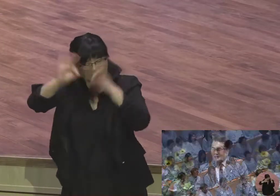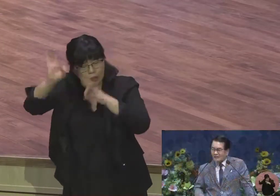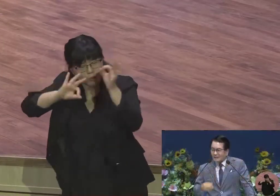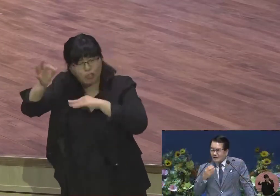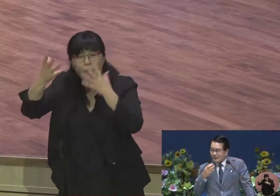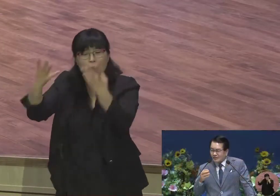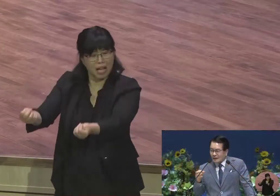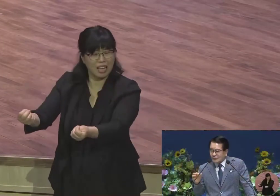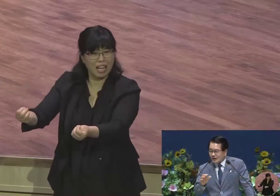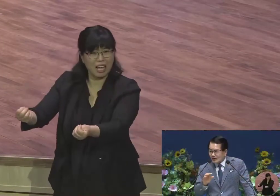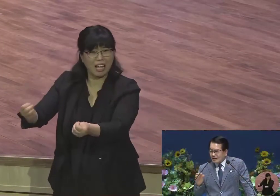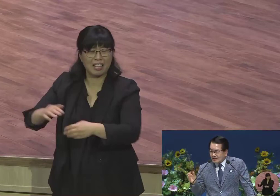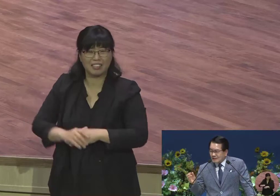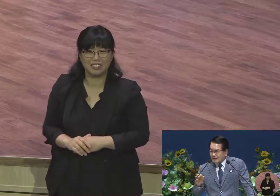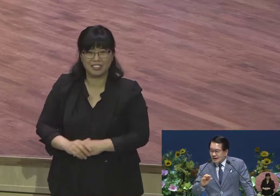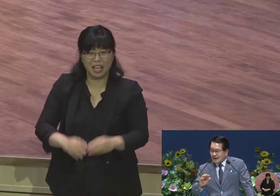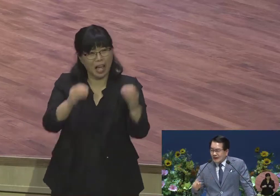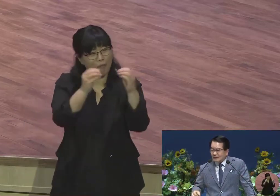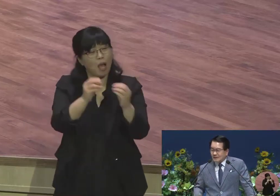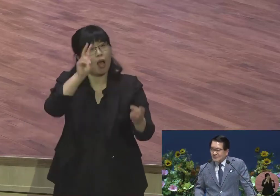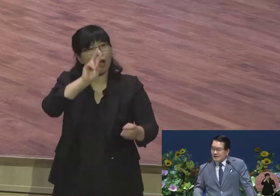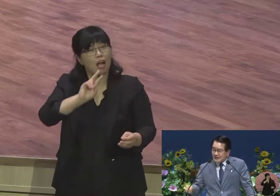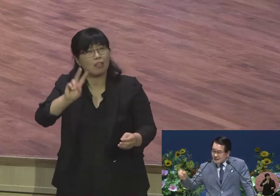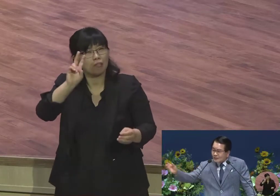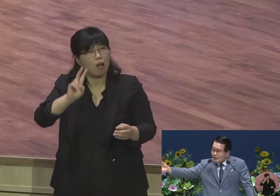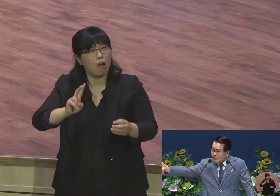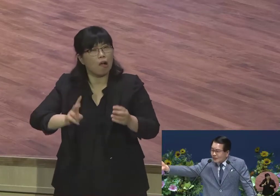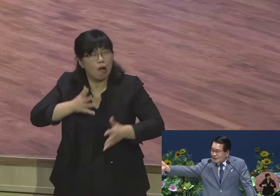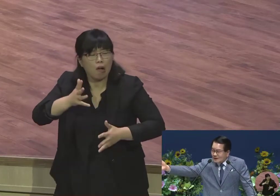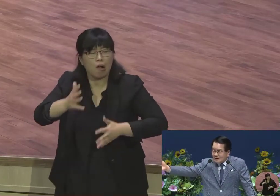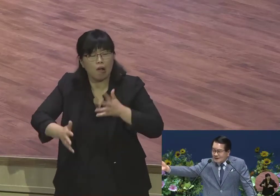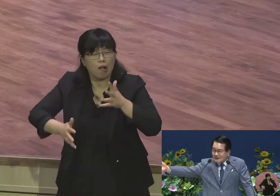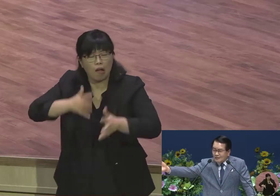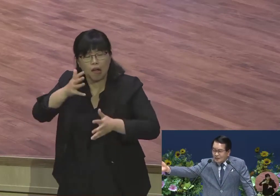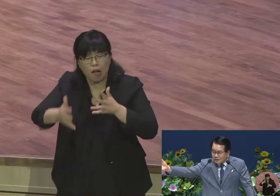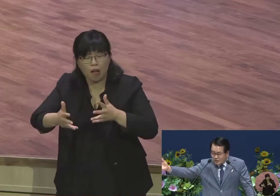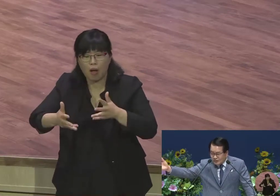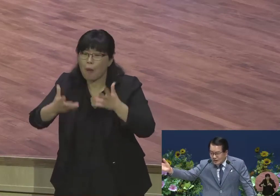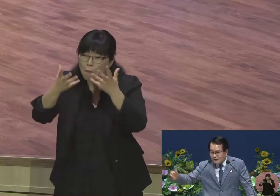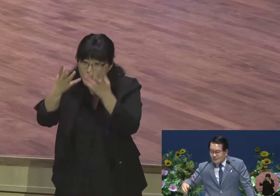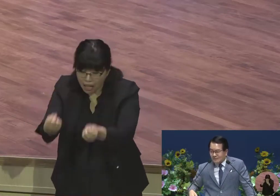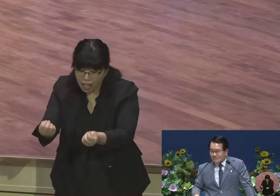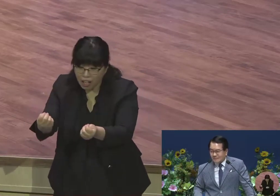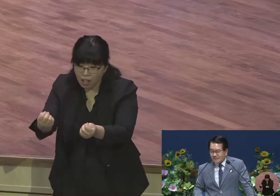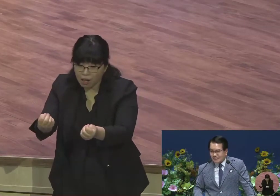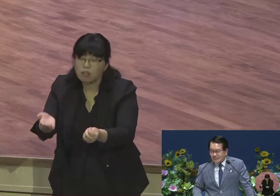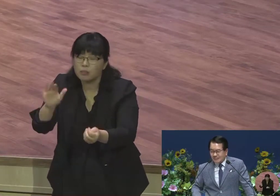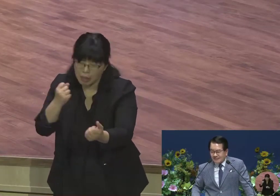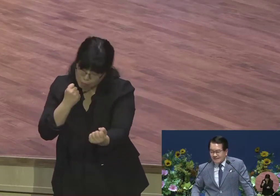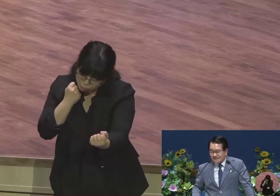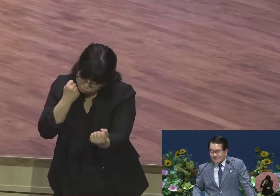가사 내용하고 입하고 박도가 이게 뭔가 안 맞아 그래도 그럼에도 불구하고